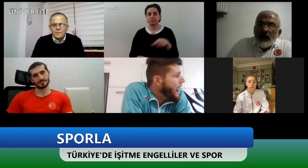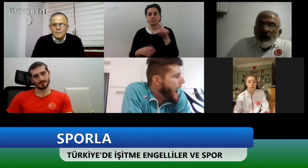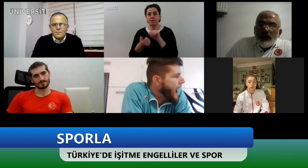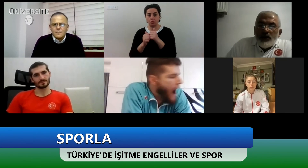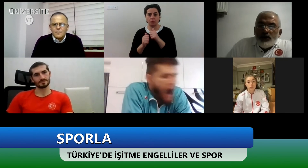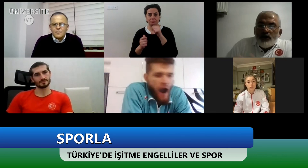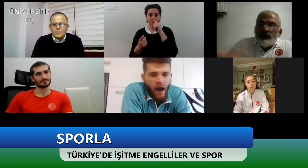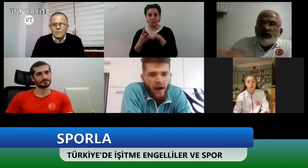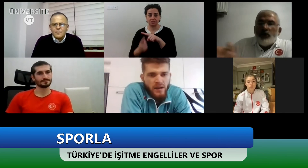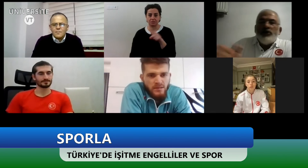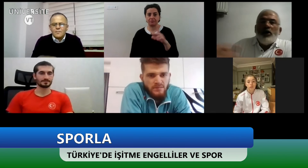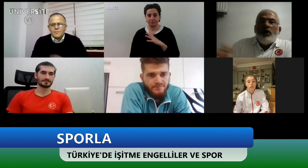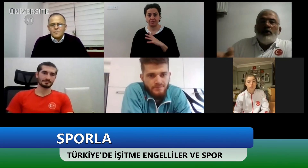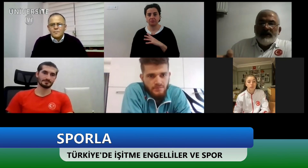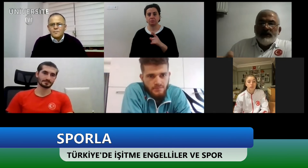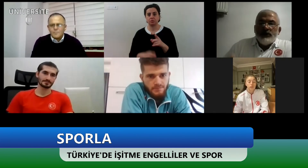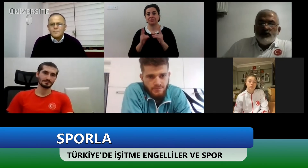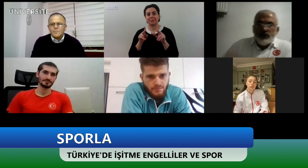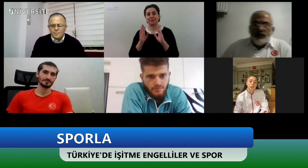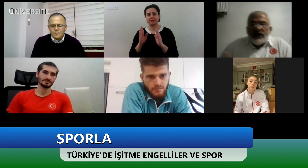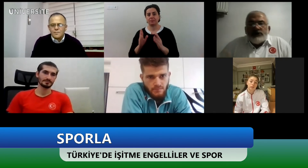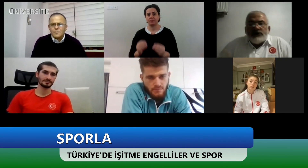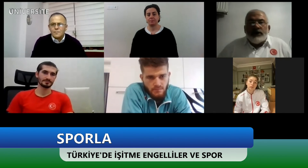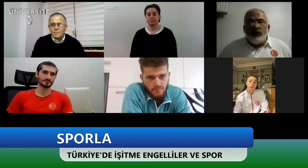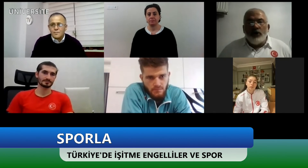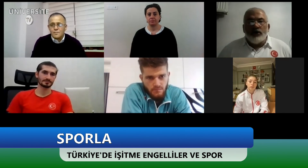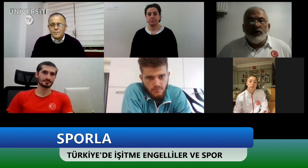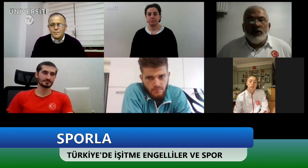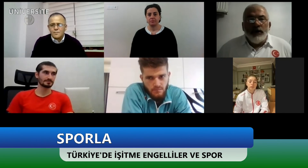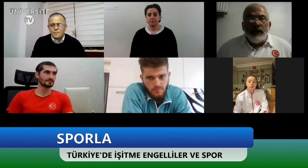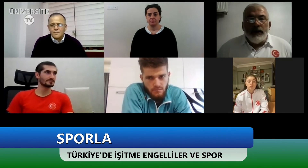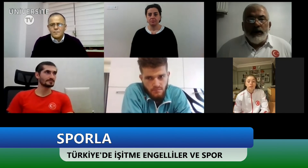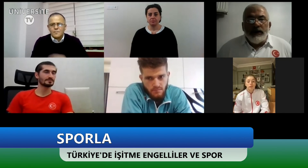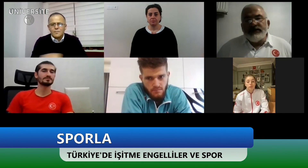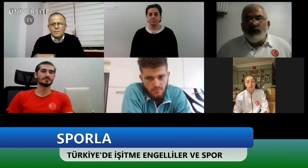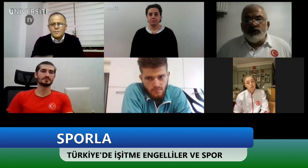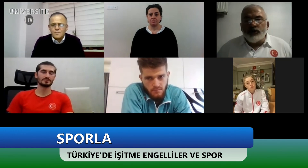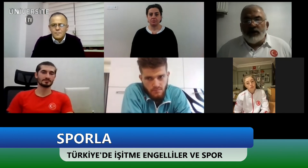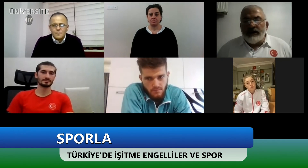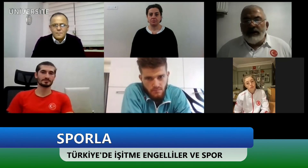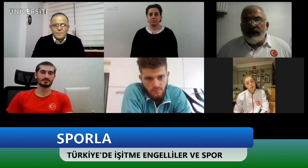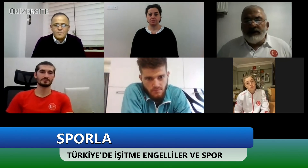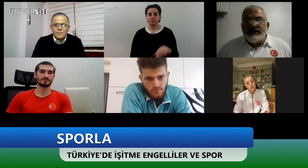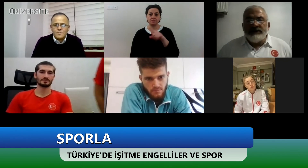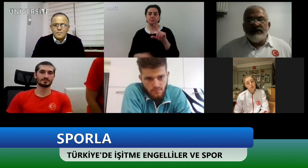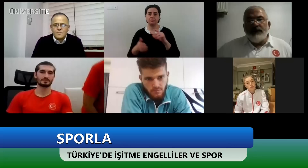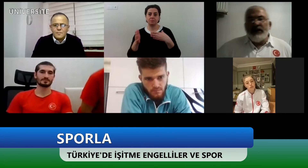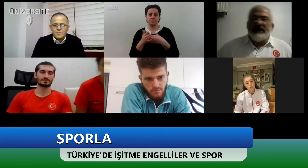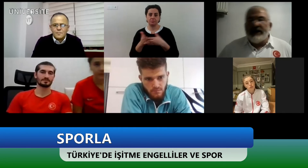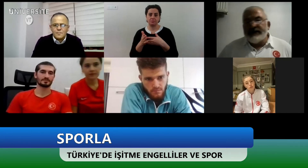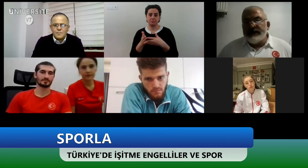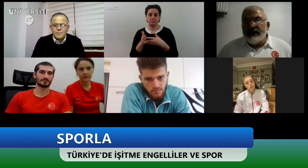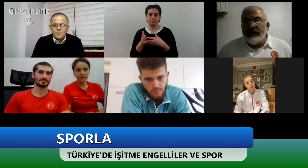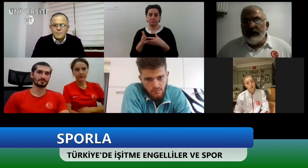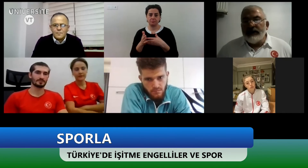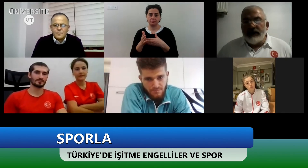Ama yönümüz bu yönde olmalı. Çünkü bundan sonra yok. Ya sponsor kanalıyla halledeceğiz ya